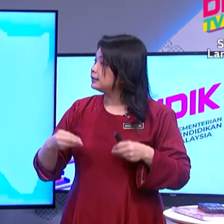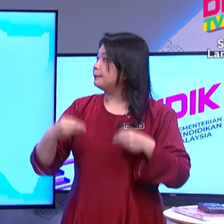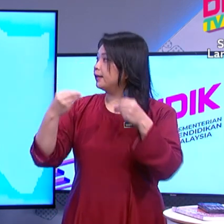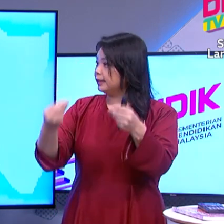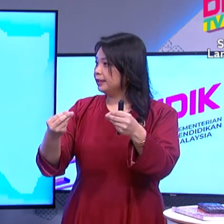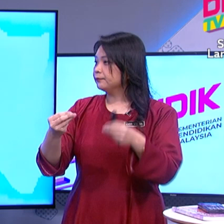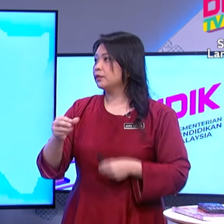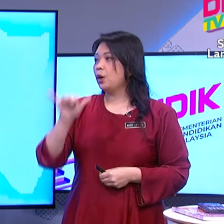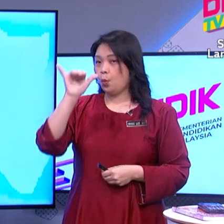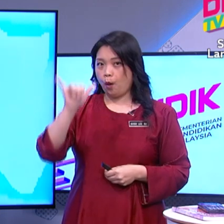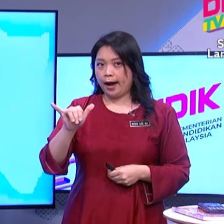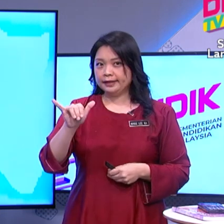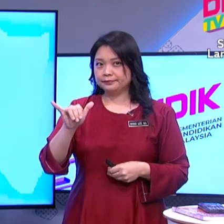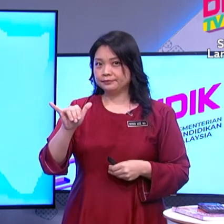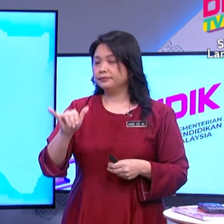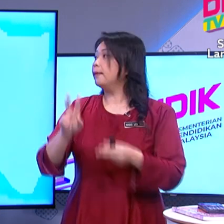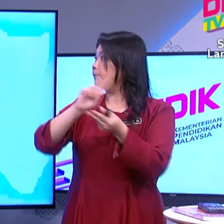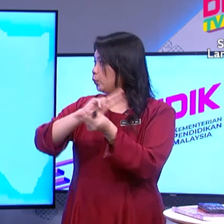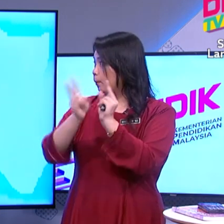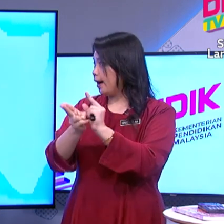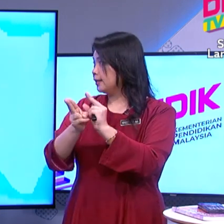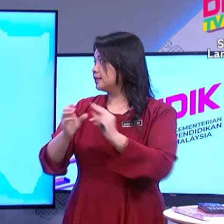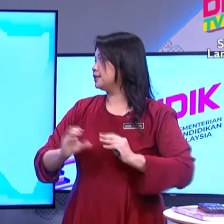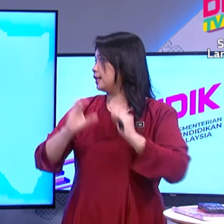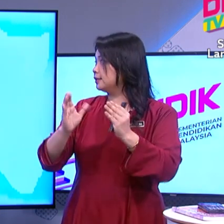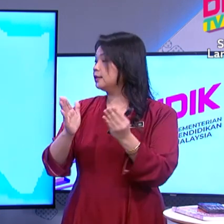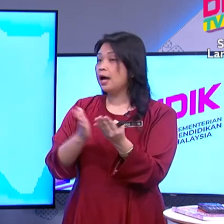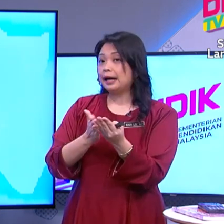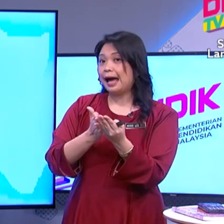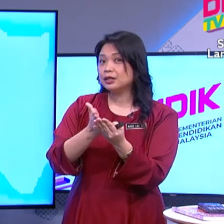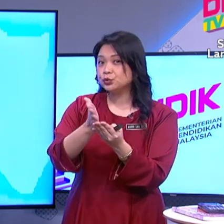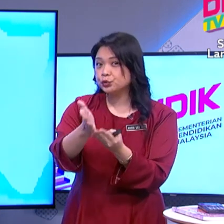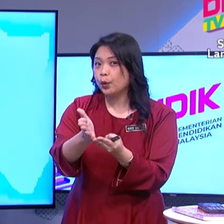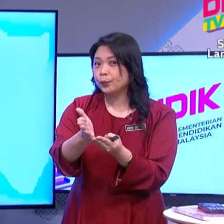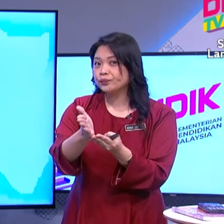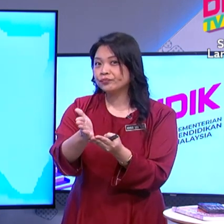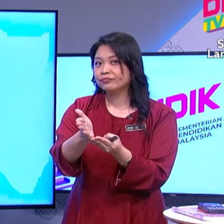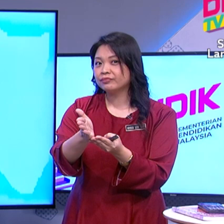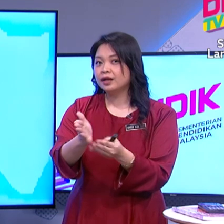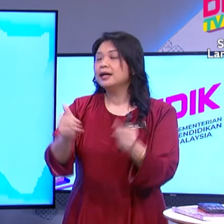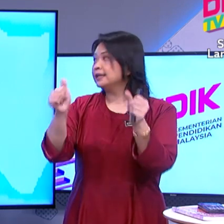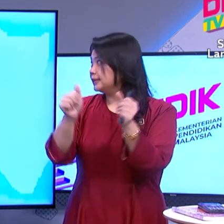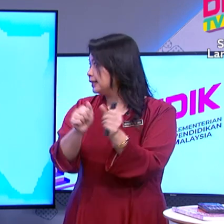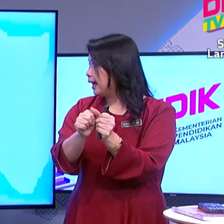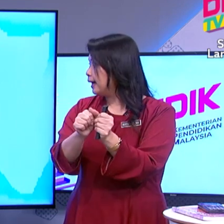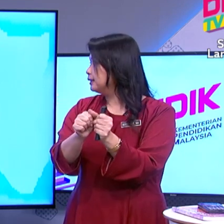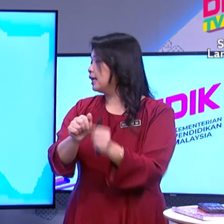diberi we berubah challenge langsung dengan